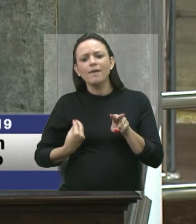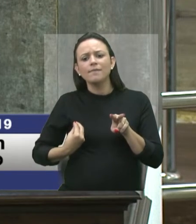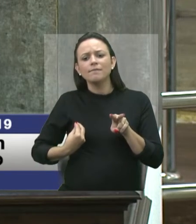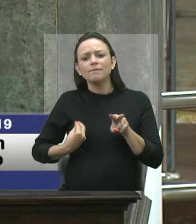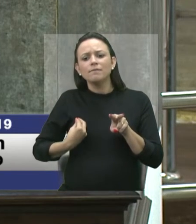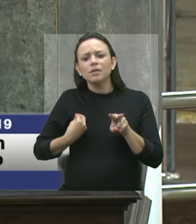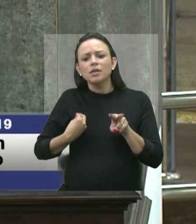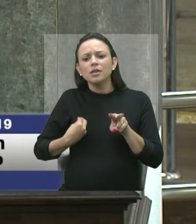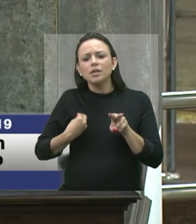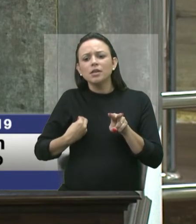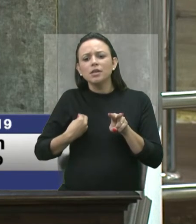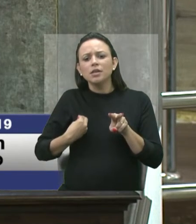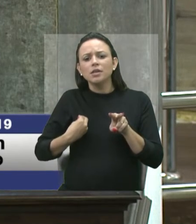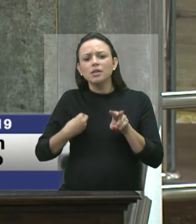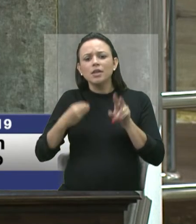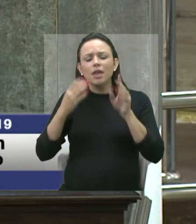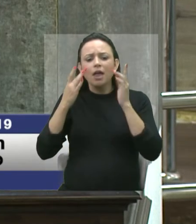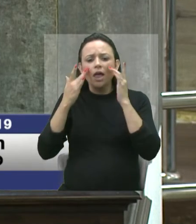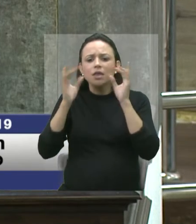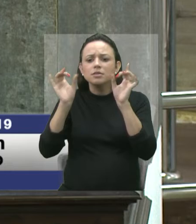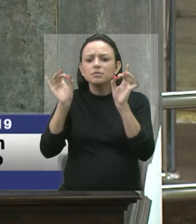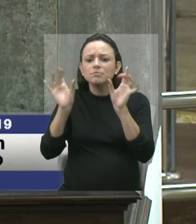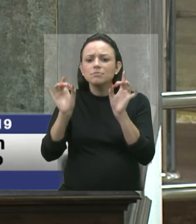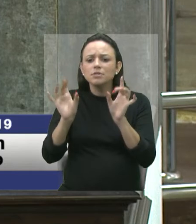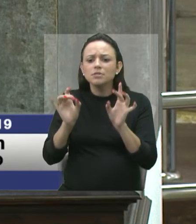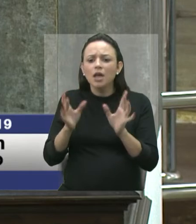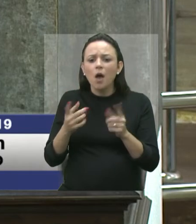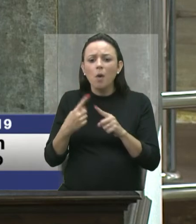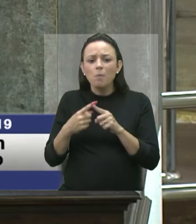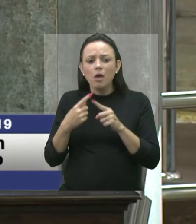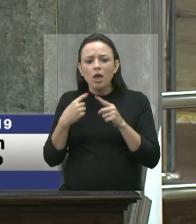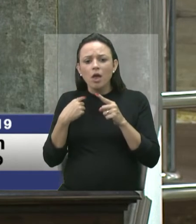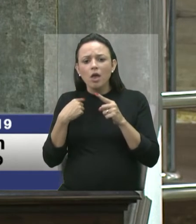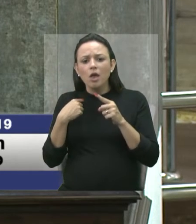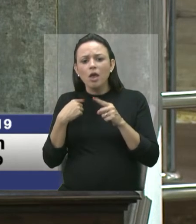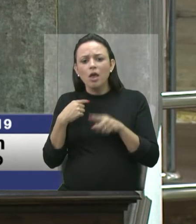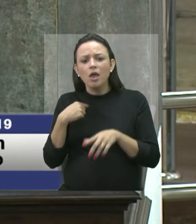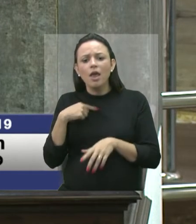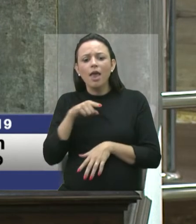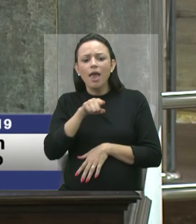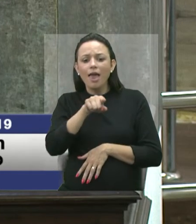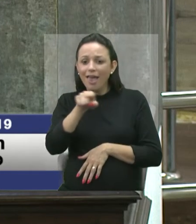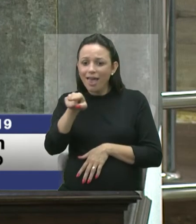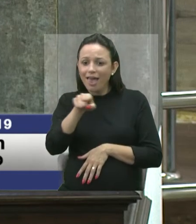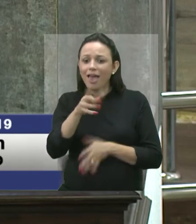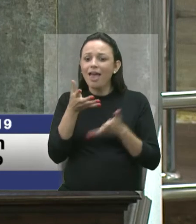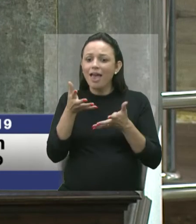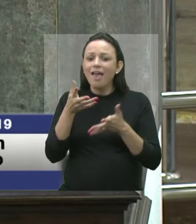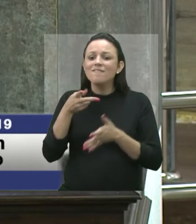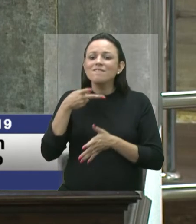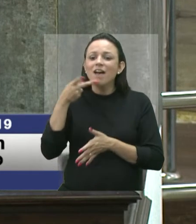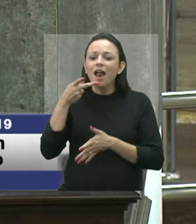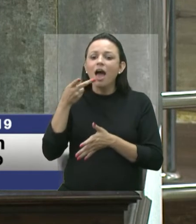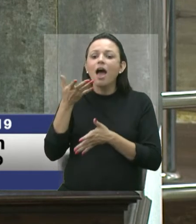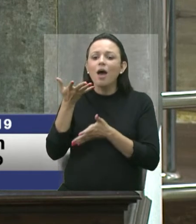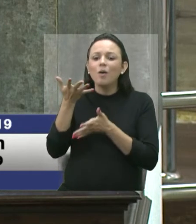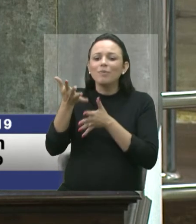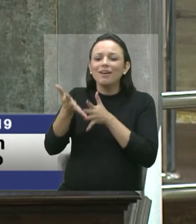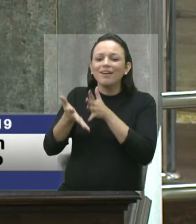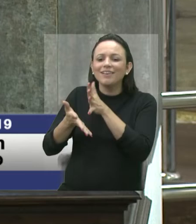vendo e vendo o que eles querem falar através de sinal.